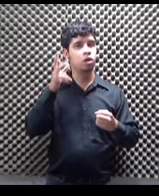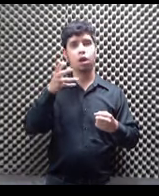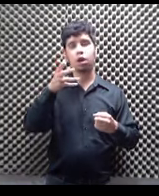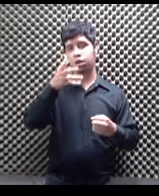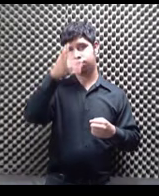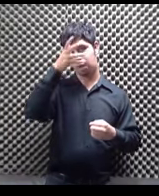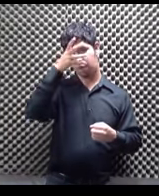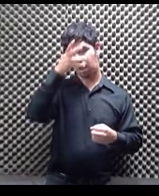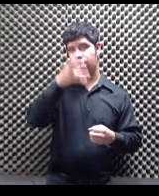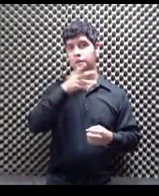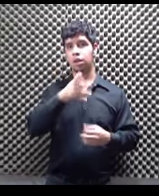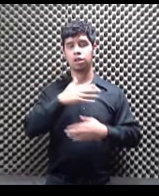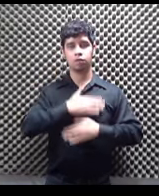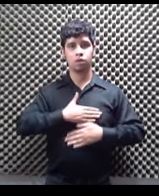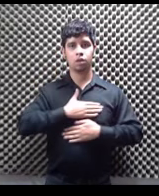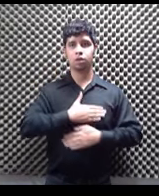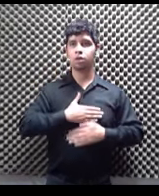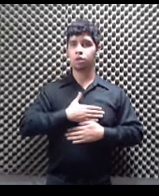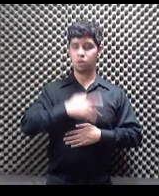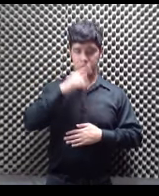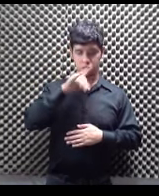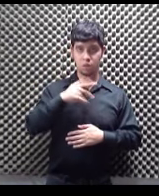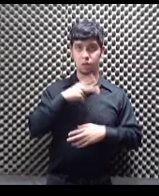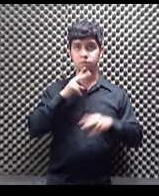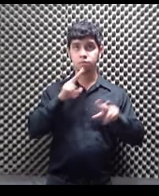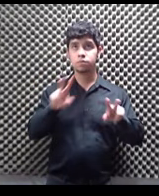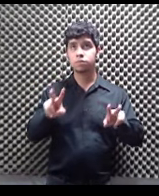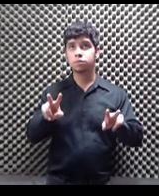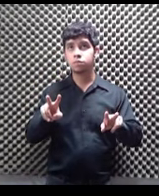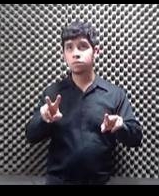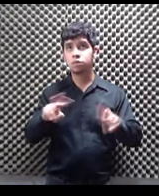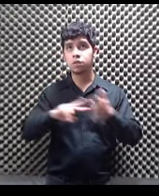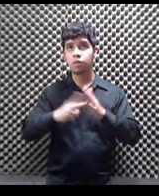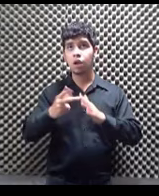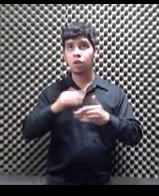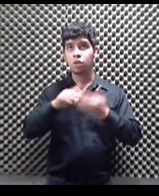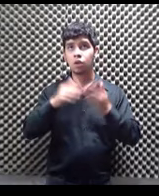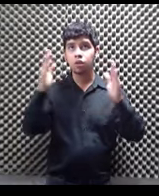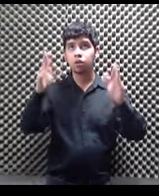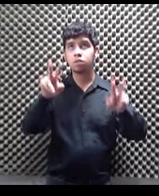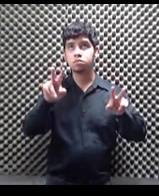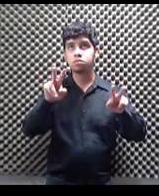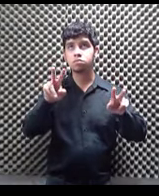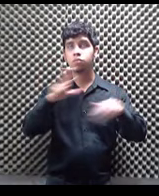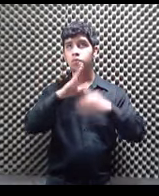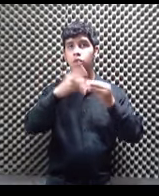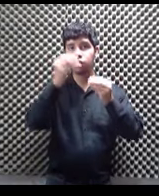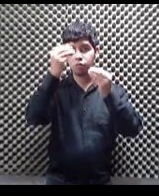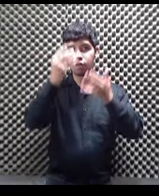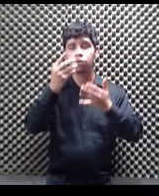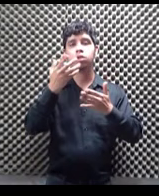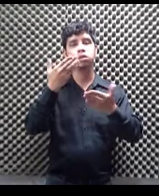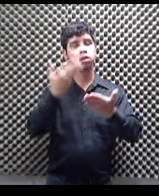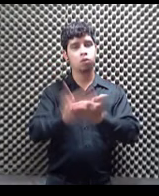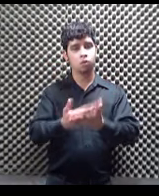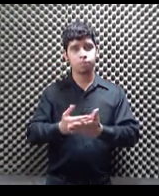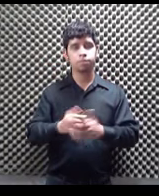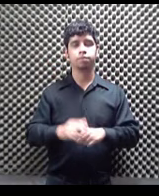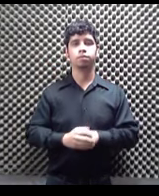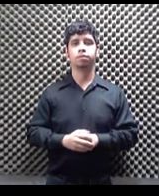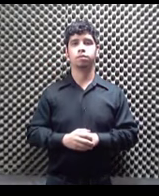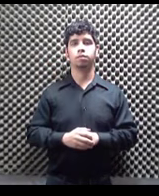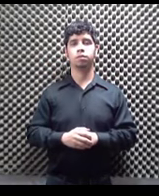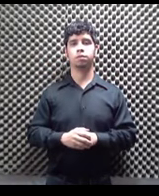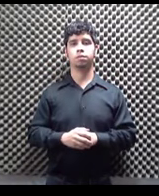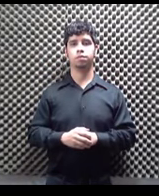mucho, que los niños estaban en silencio, lo que quiere decir que captaron la atención de los niños, el mensaje de la obra. Así es que